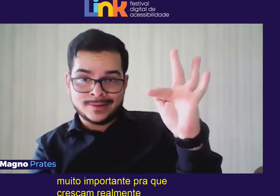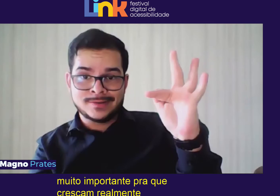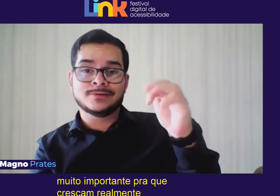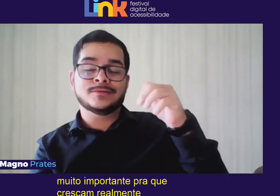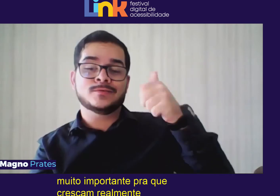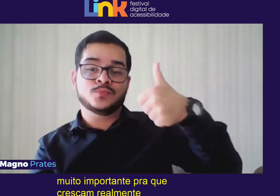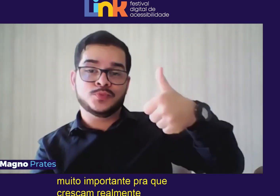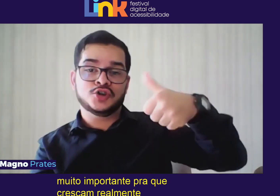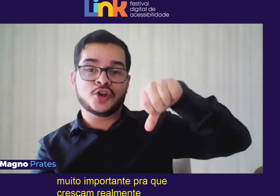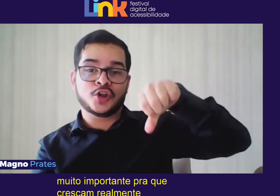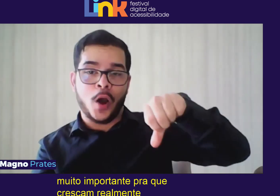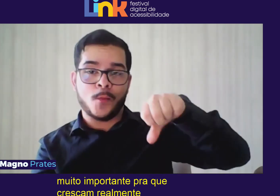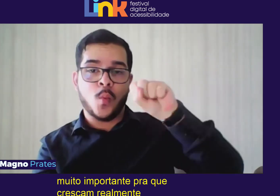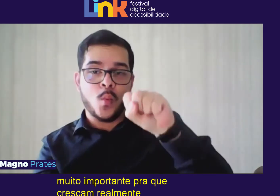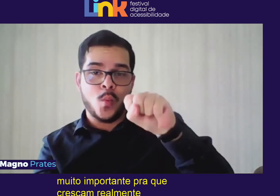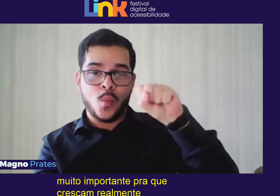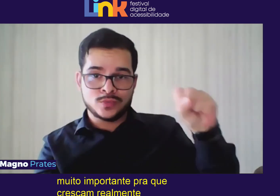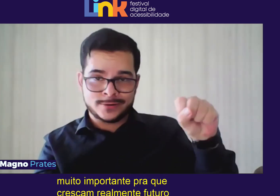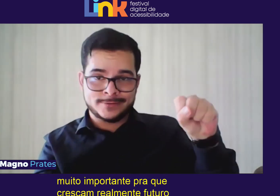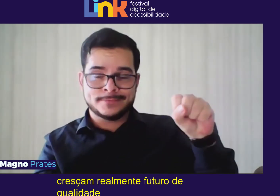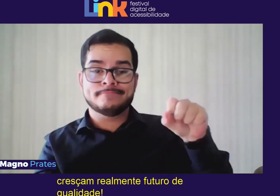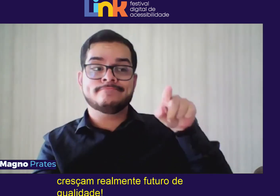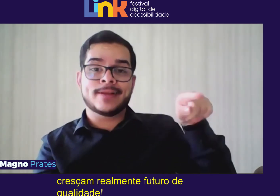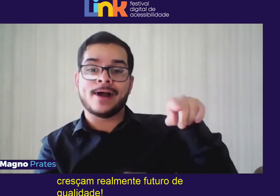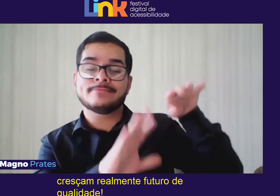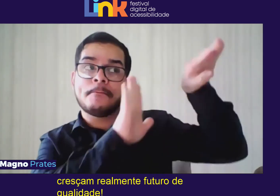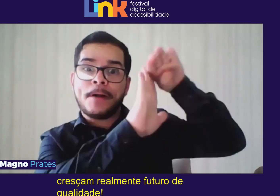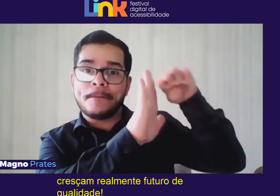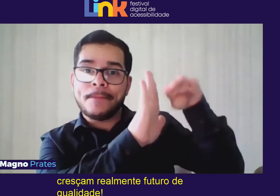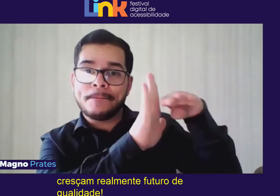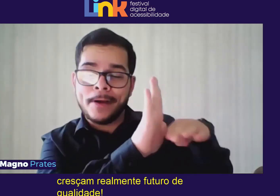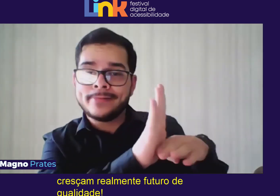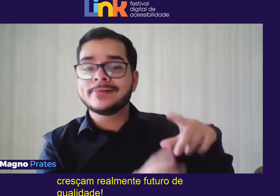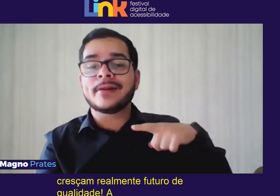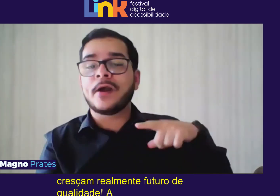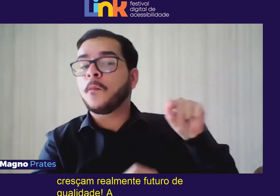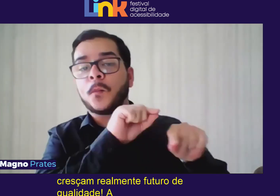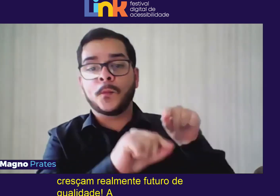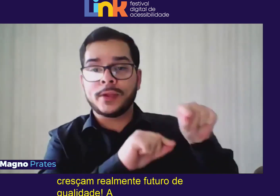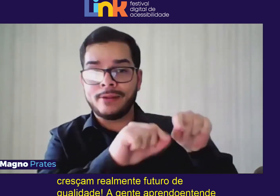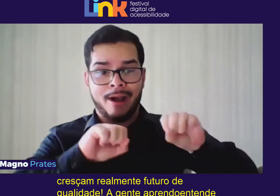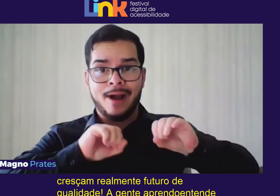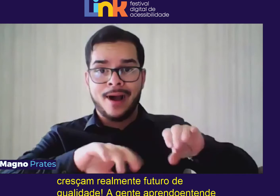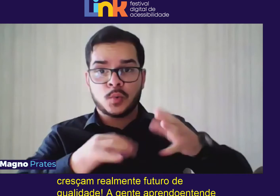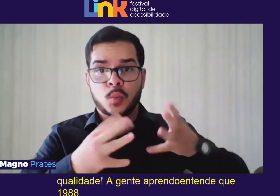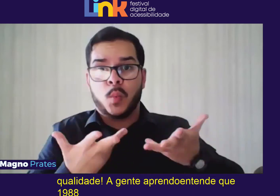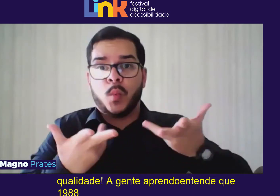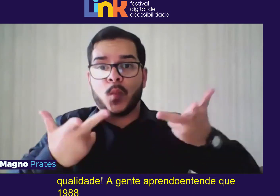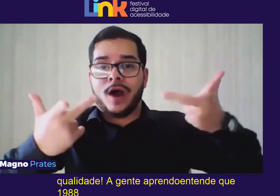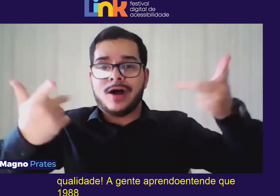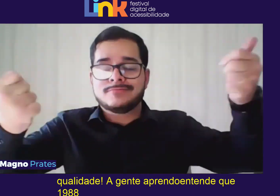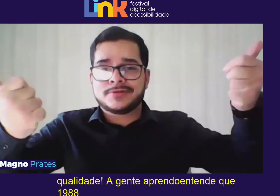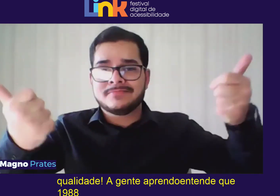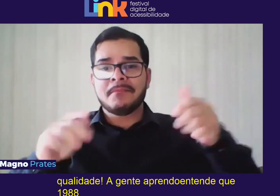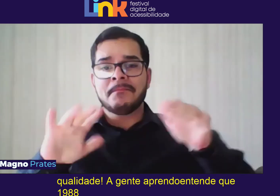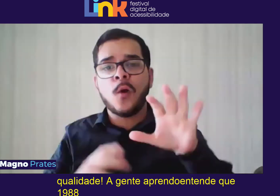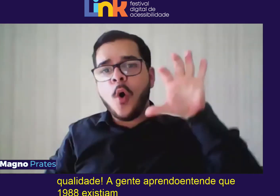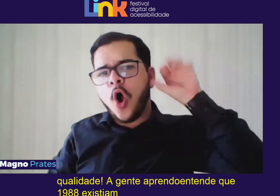de qualidade. A gente entende que em 1988 existiam algumas regras e algumas diretrizes que falavam sobre